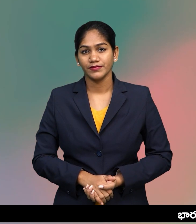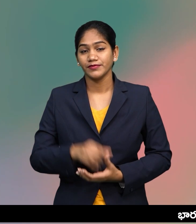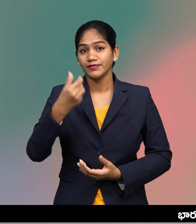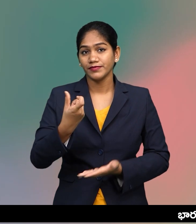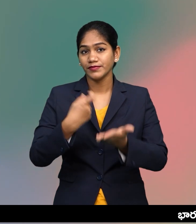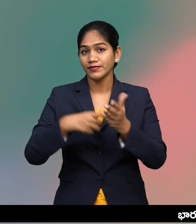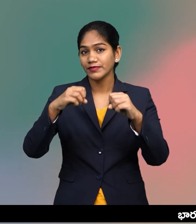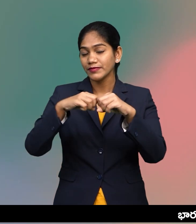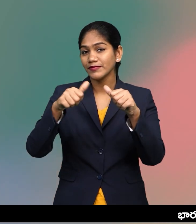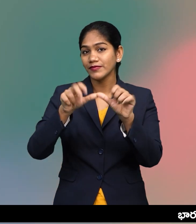భారతదేశంలో పట్టణీకరణ